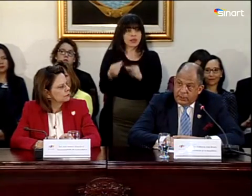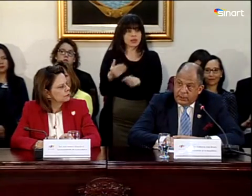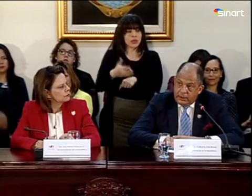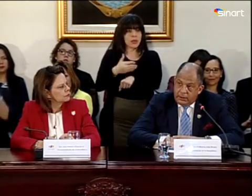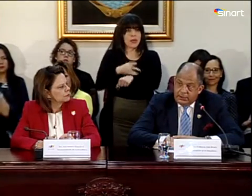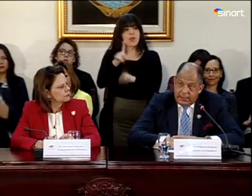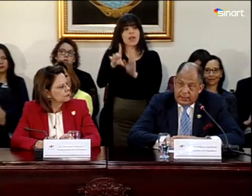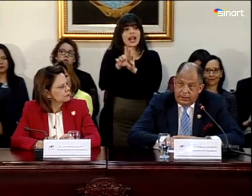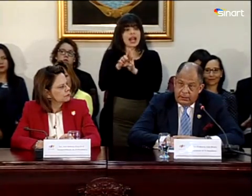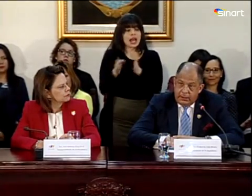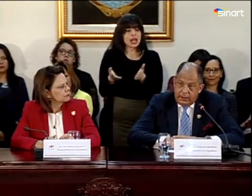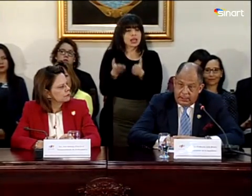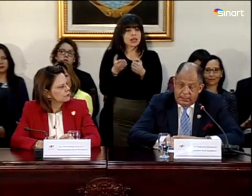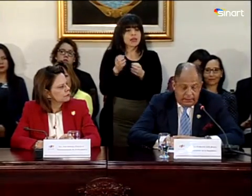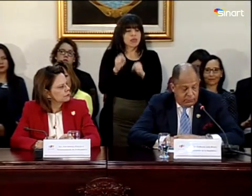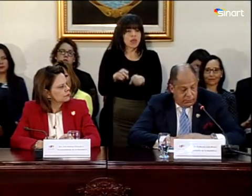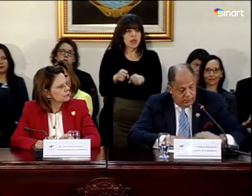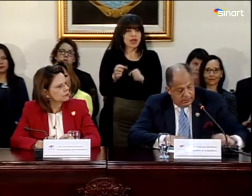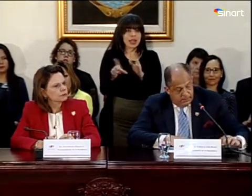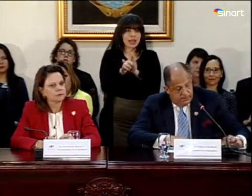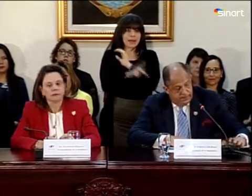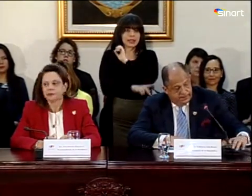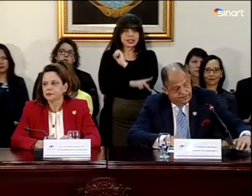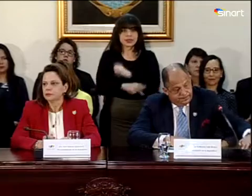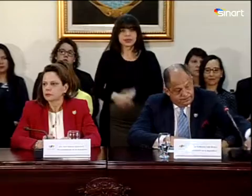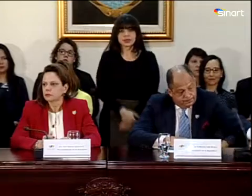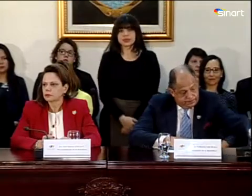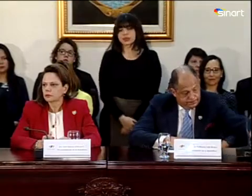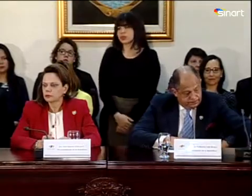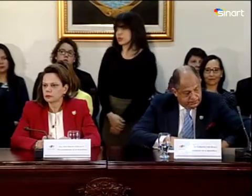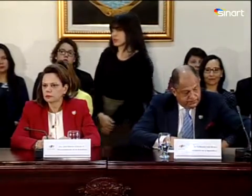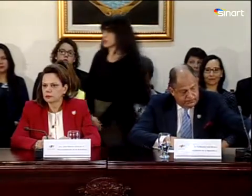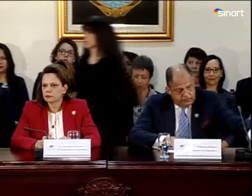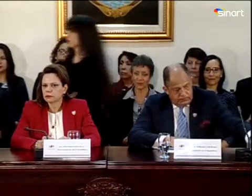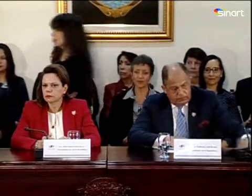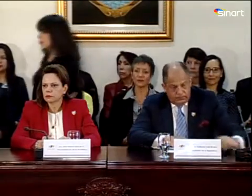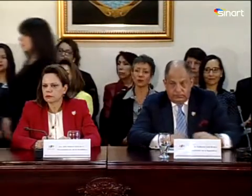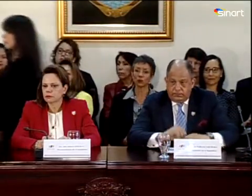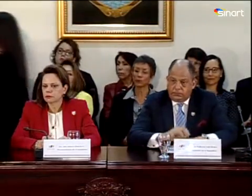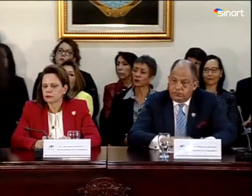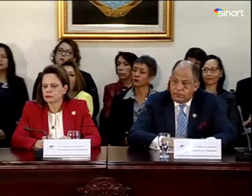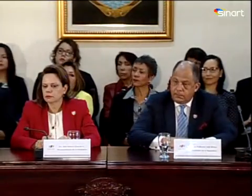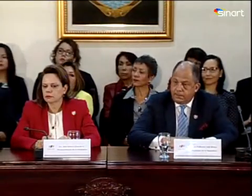de una ley que sea ley de la República. Carlos Mora Cerroy.